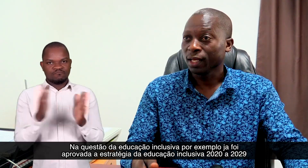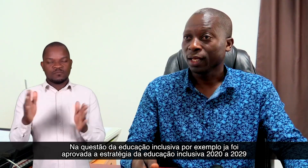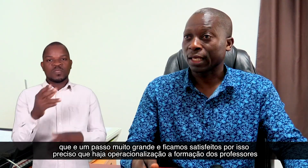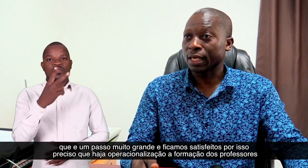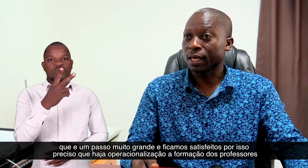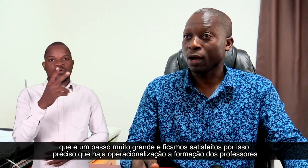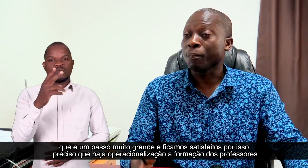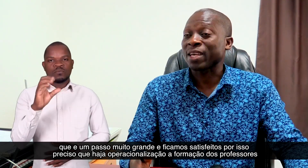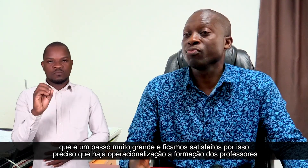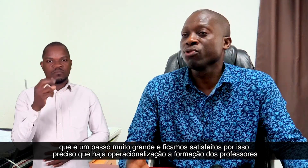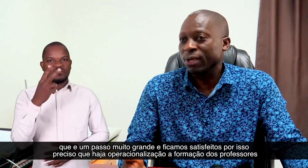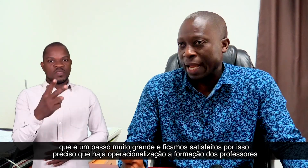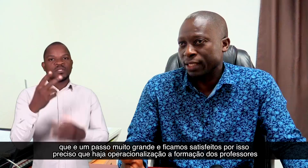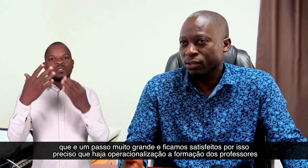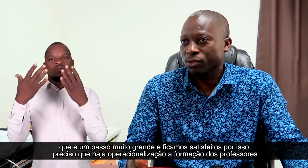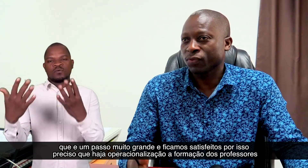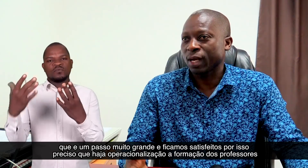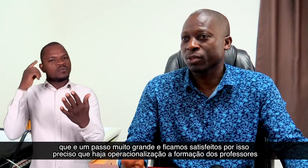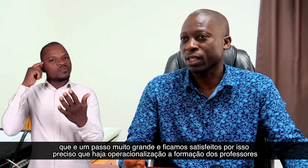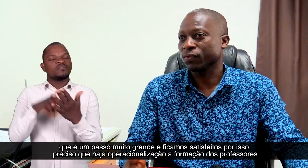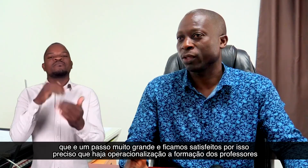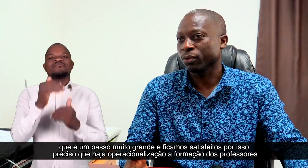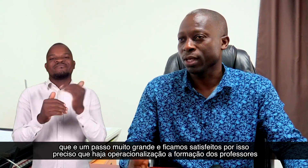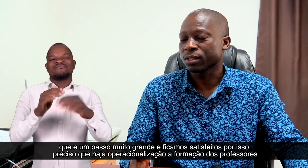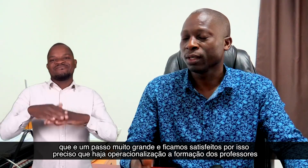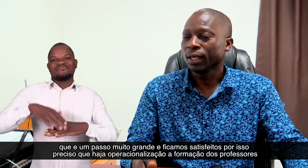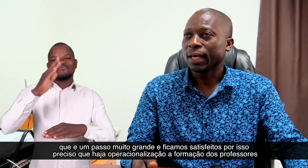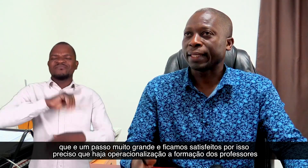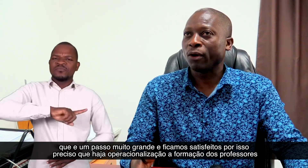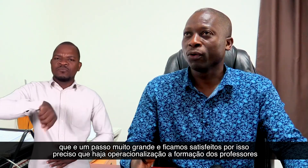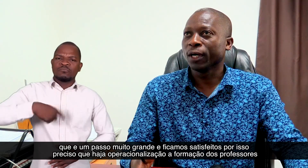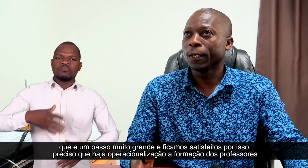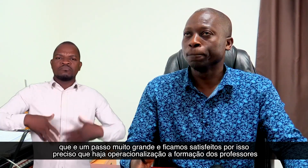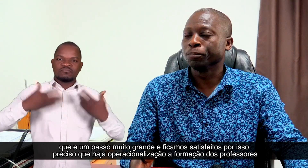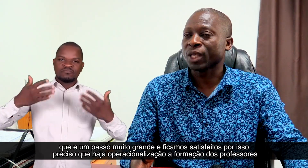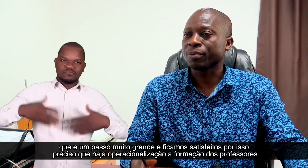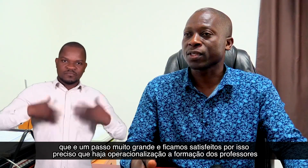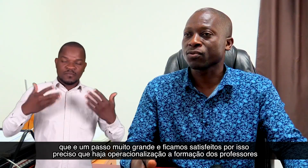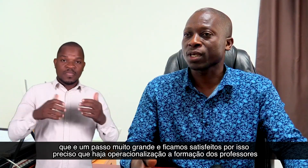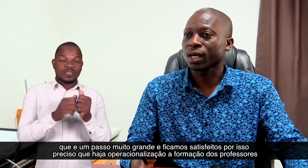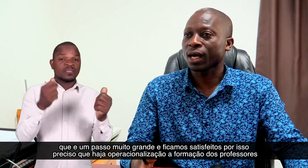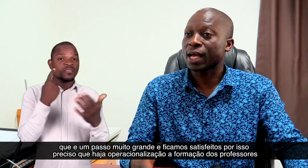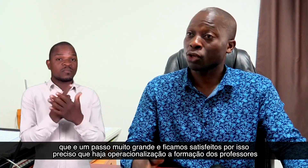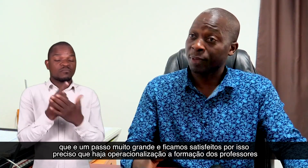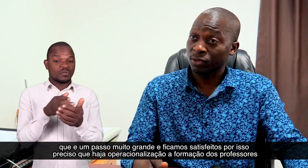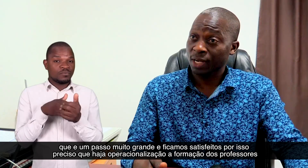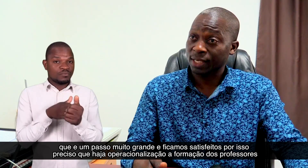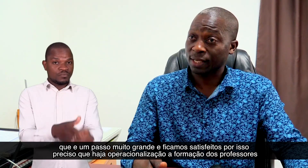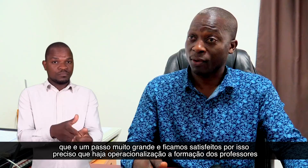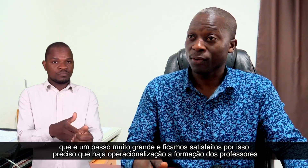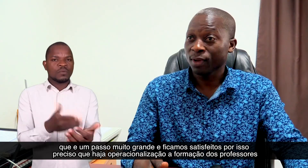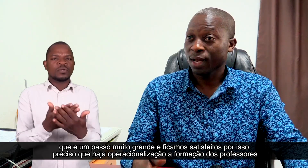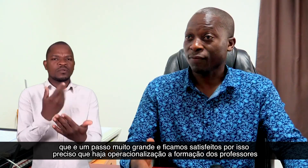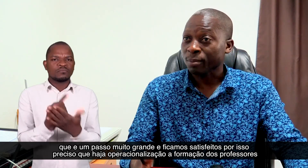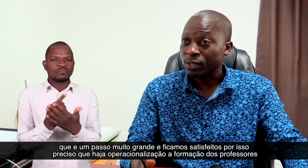né? Que é um passo muito grande. Nós ficamos satisfeitos com isto. Então, é preciso que haja